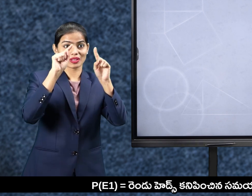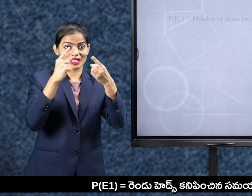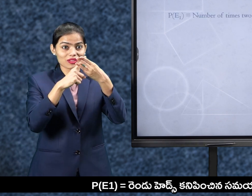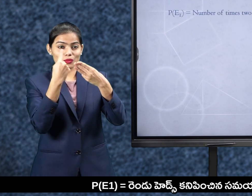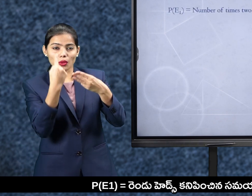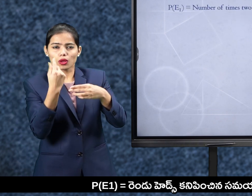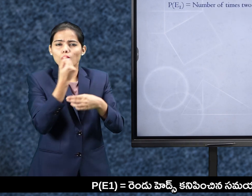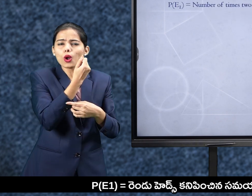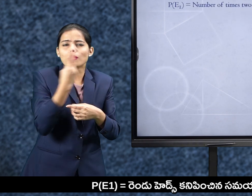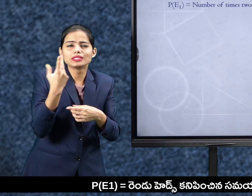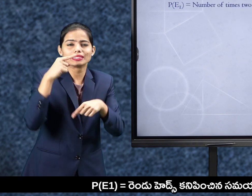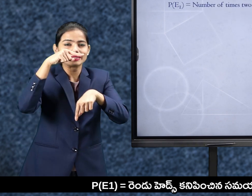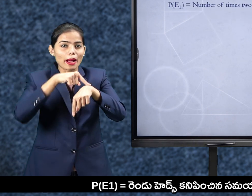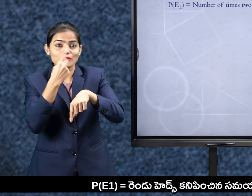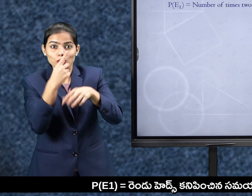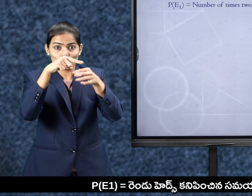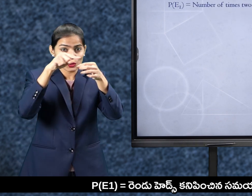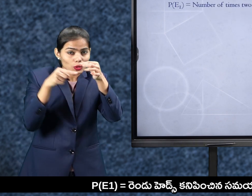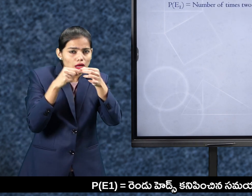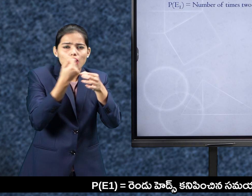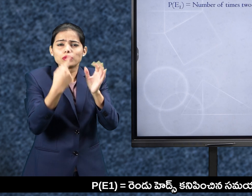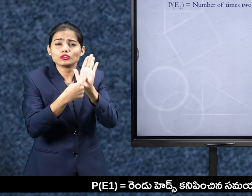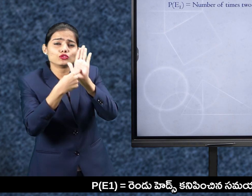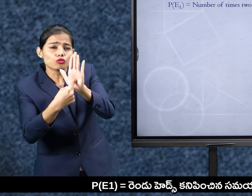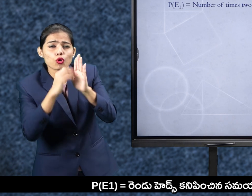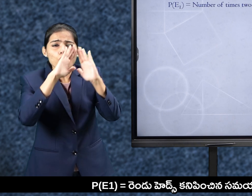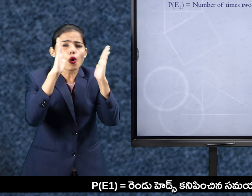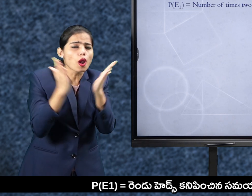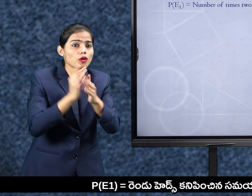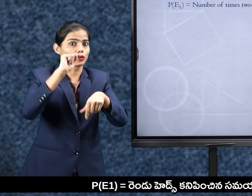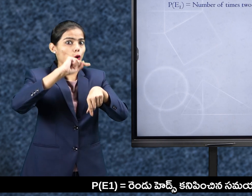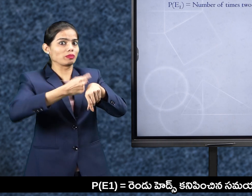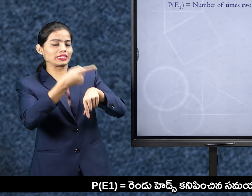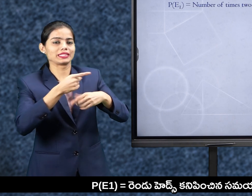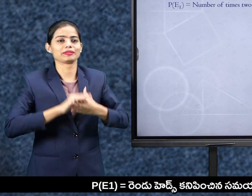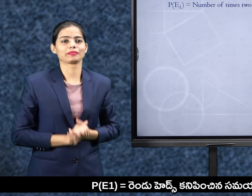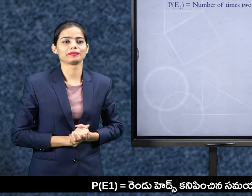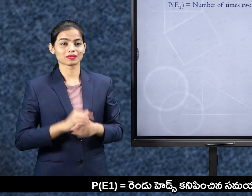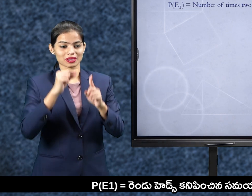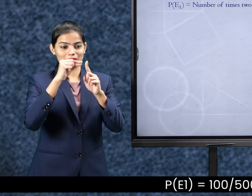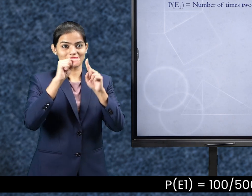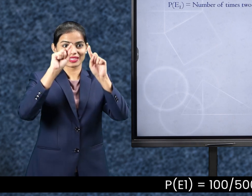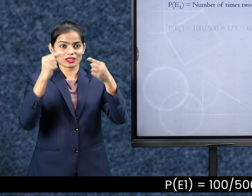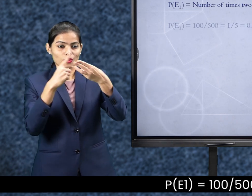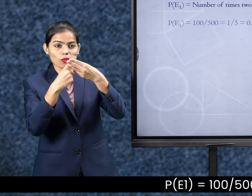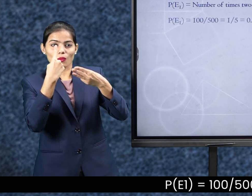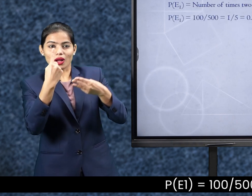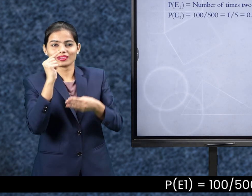కాబట్టి PE1 is equal to 2 heads కనిపించిన సమయాల సంఖ్య బై మొత్తం ట్రయల్స్ సంఖ్య is equal to 100 by